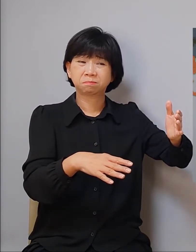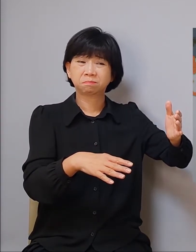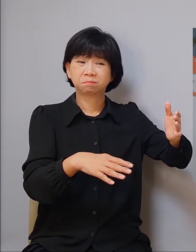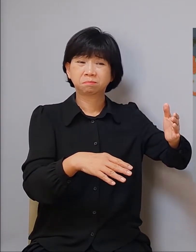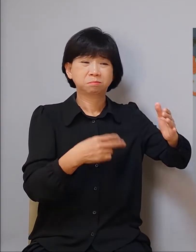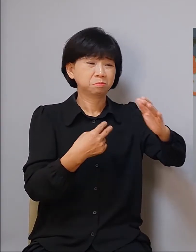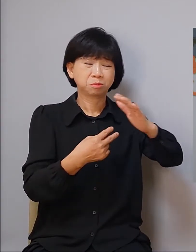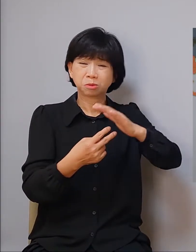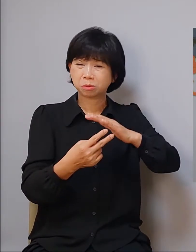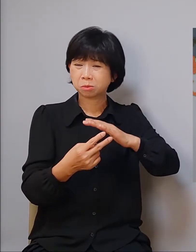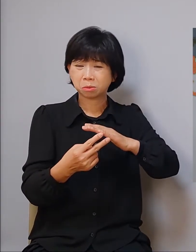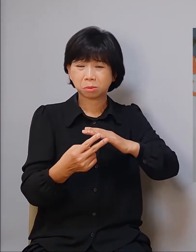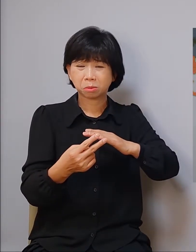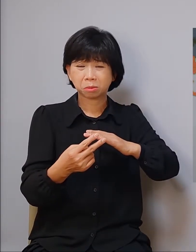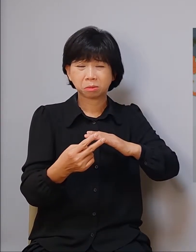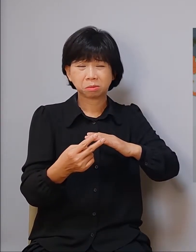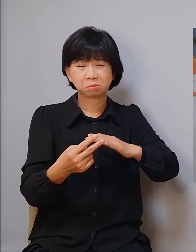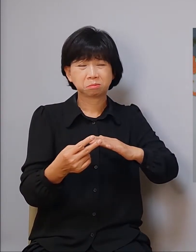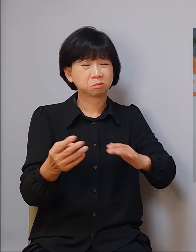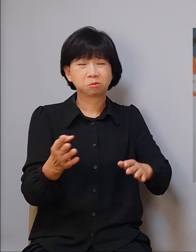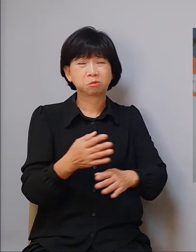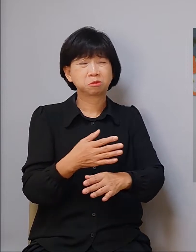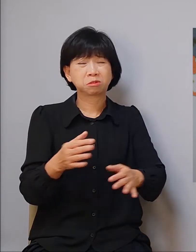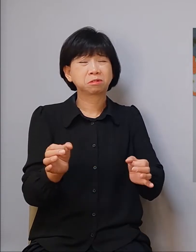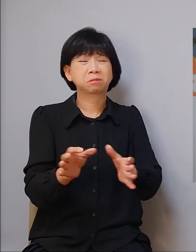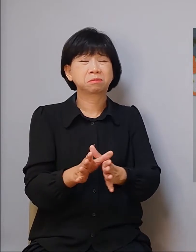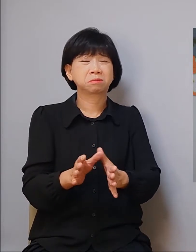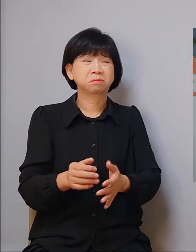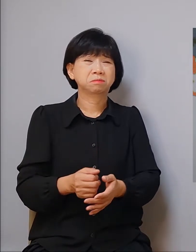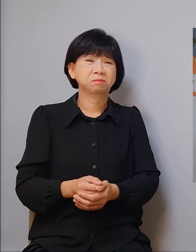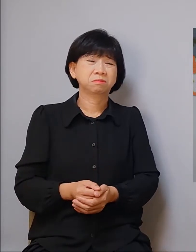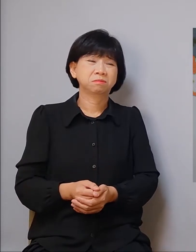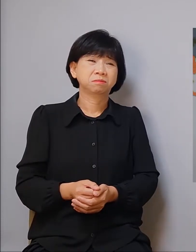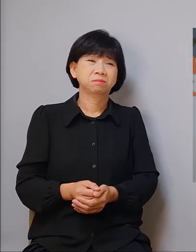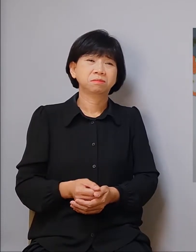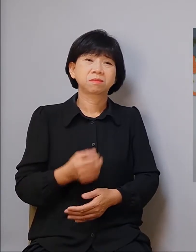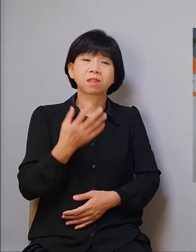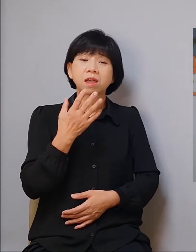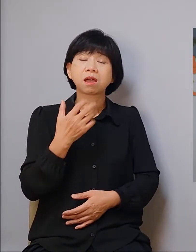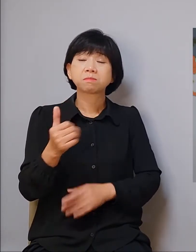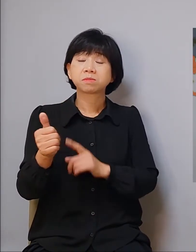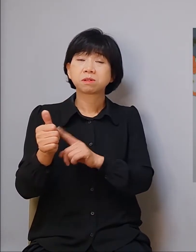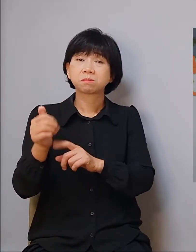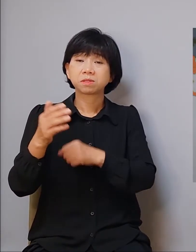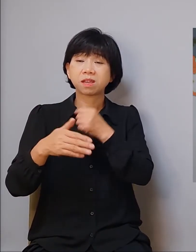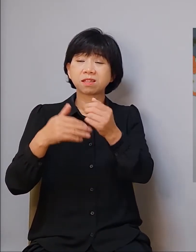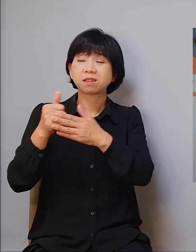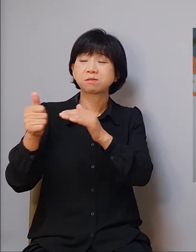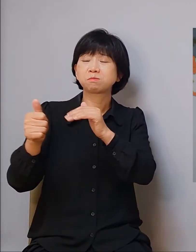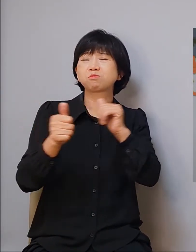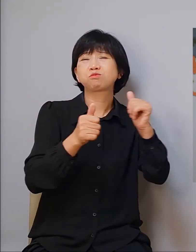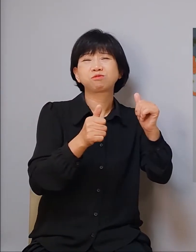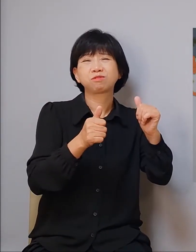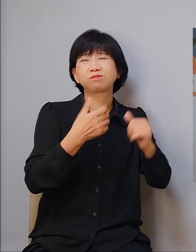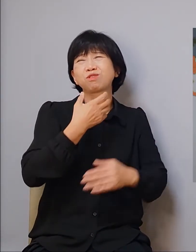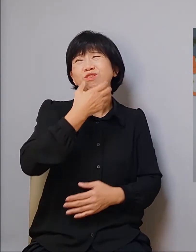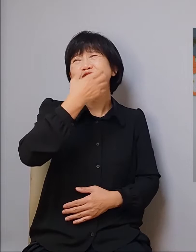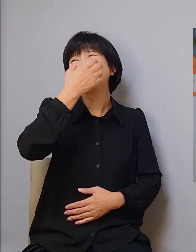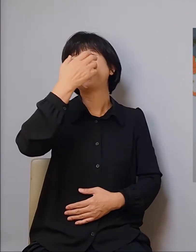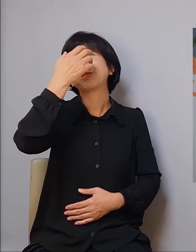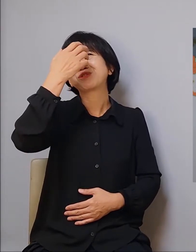무슨 비전이 떠오르겠습니까? 아브라함은 하나님이 부르셔서 부푼 꿈을 안고